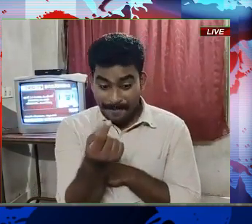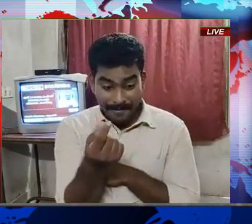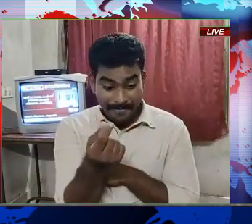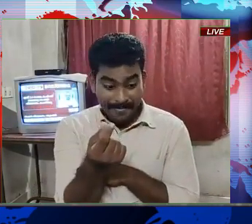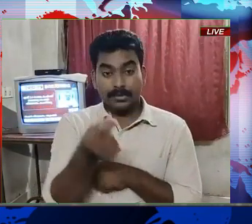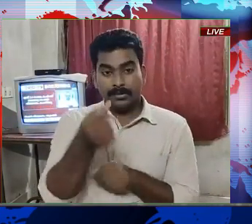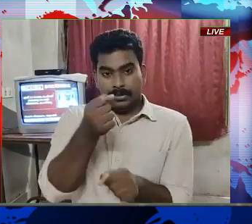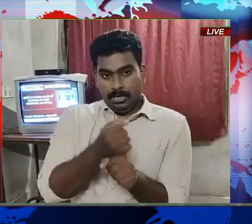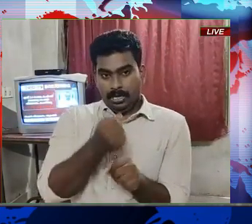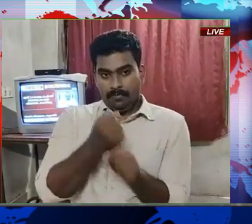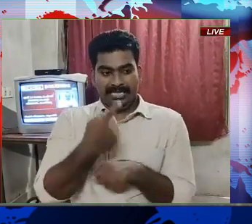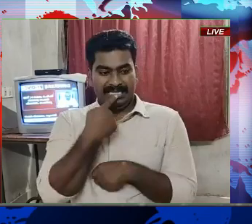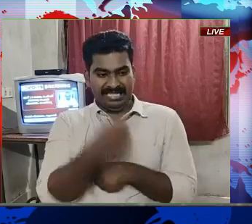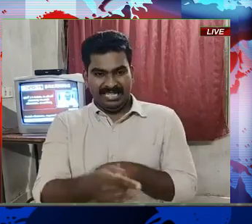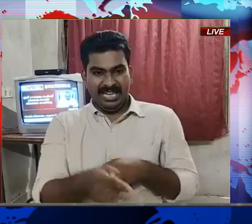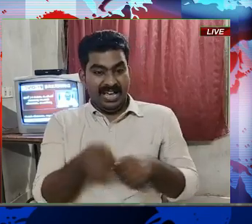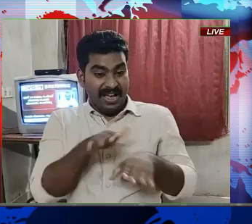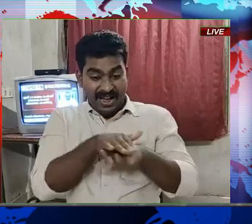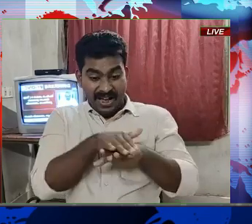മുടക്കമില്ലാതെ നടക്കും